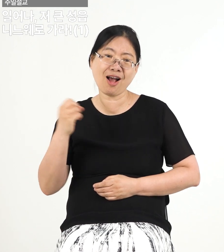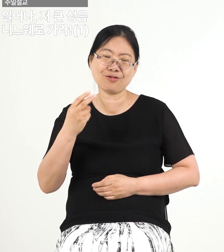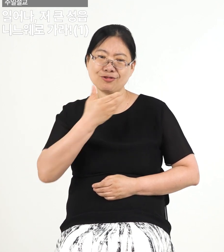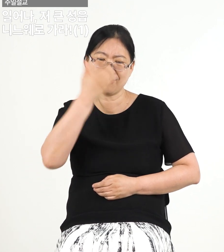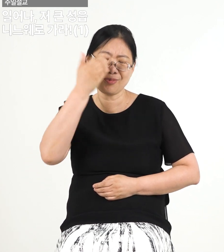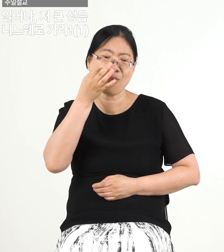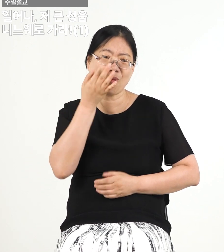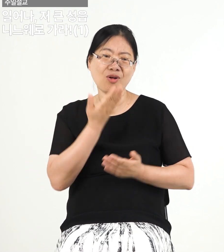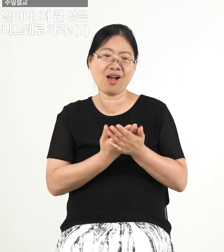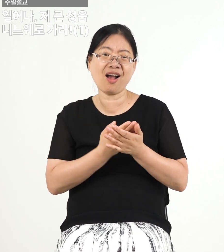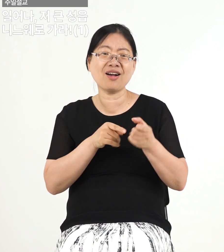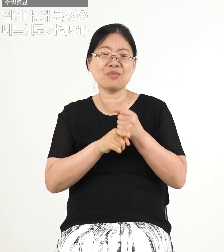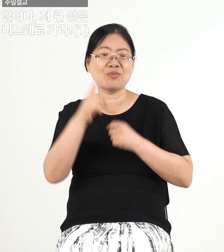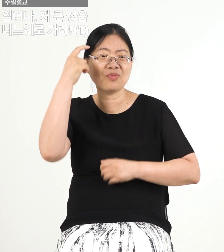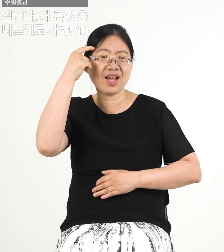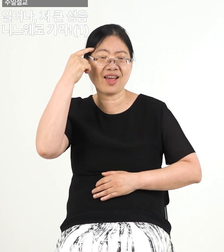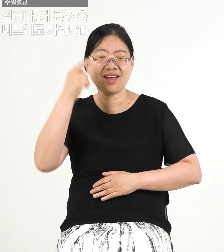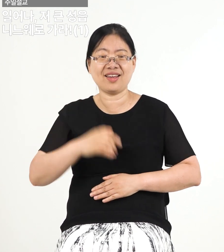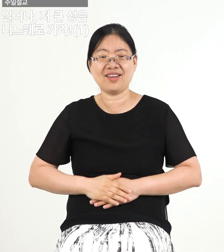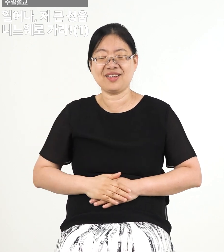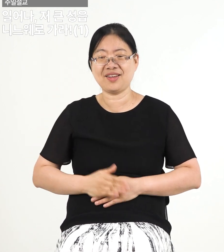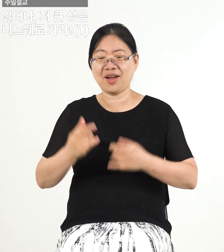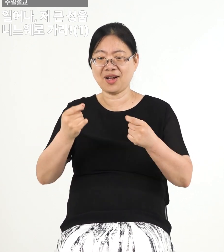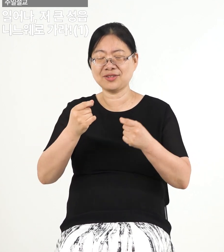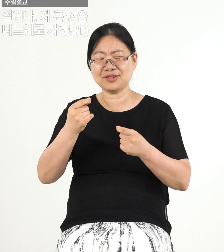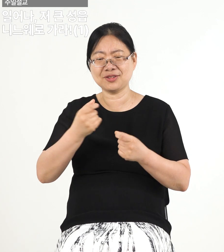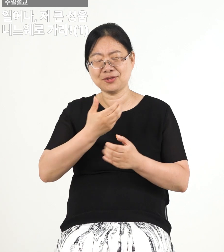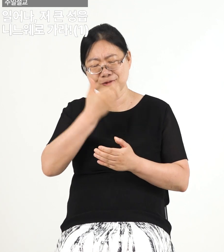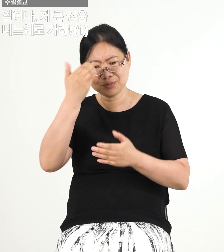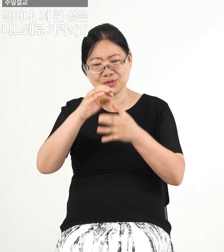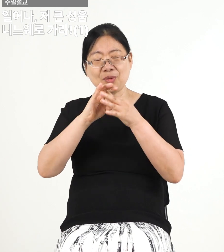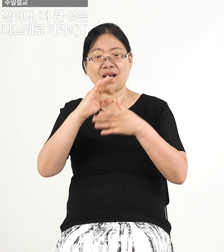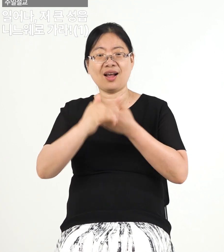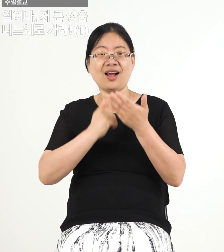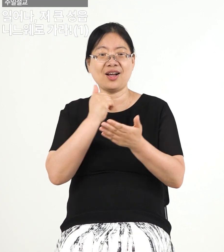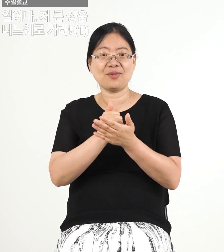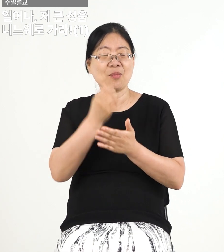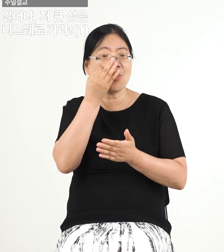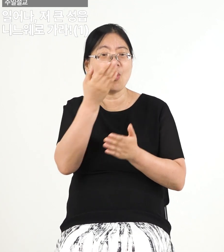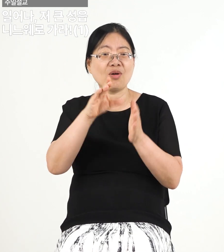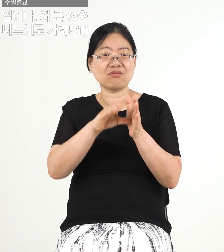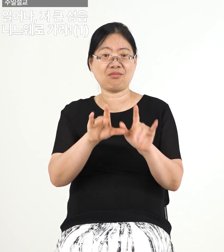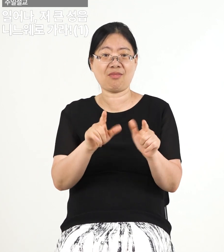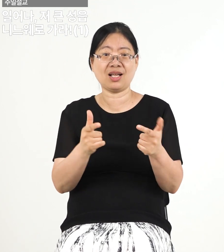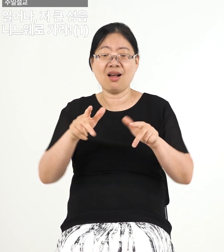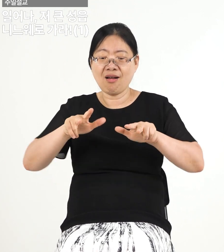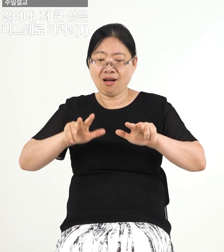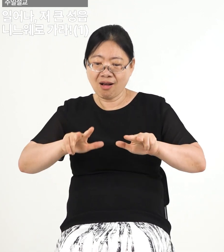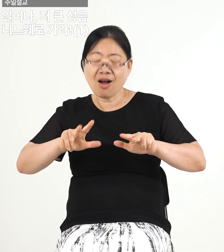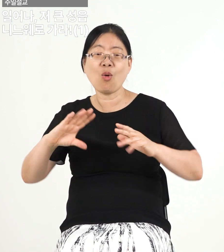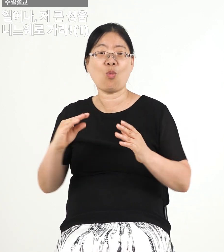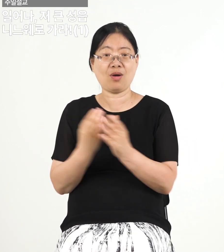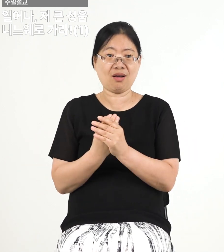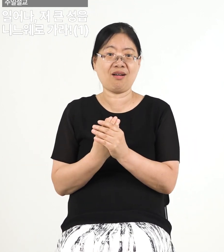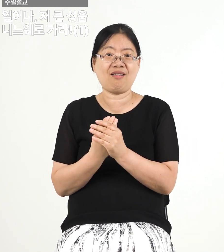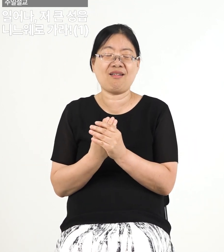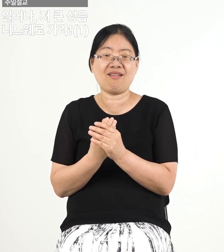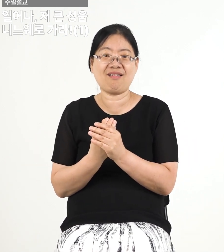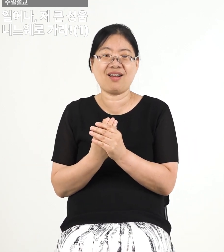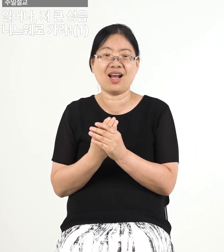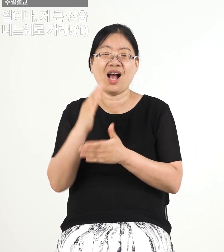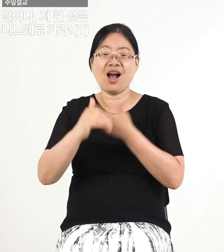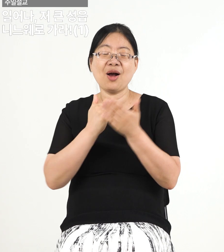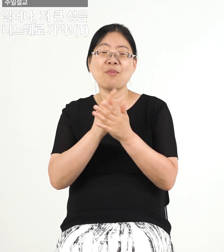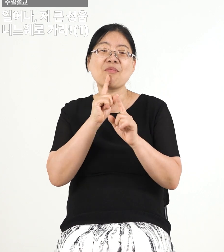그래요. 이제 그런 환상으로 하나님의 뜻이 보여지는 시대가 아니고 이제는 완성된